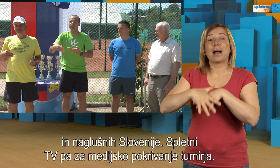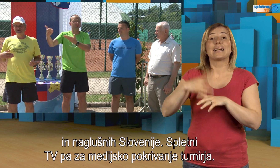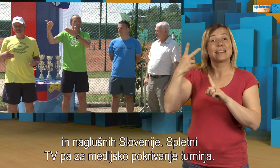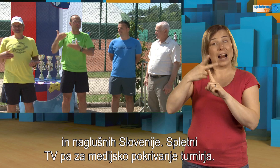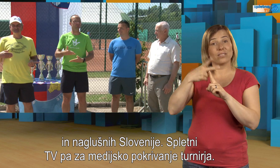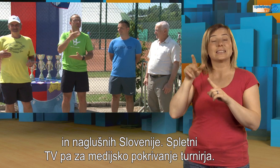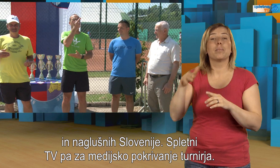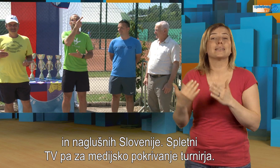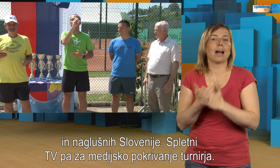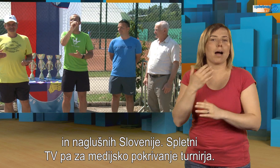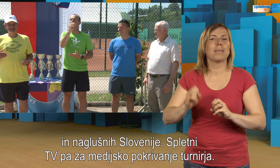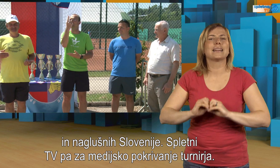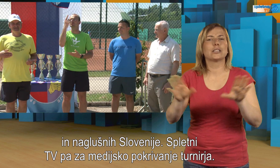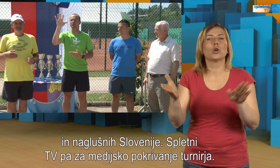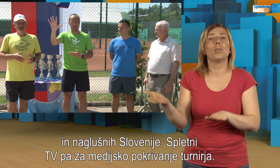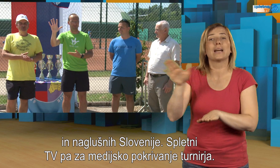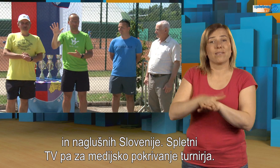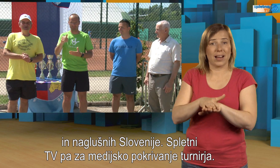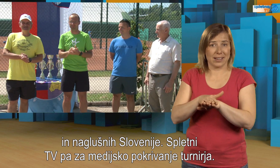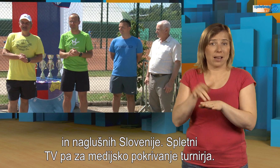Spletni TV pa za medijsko pokrivanje turnirja.